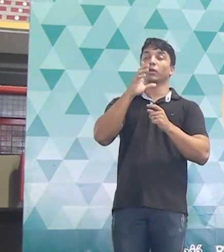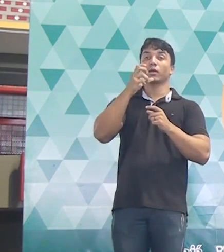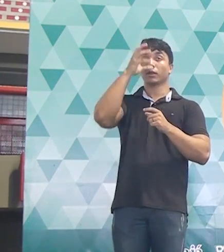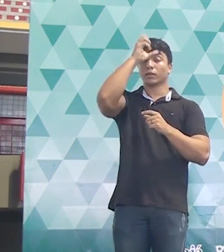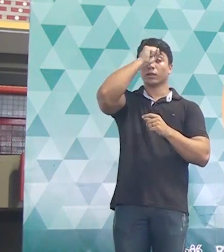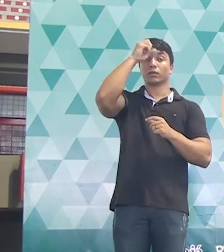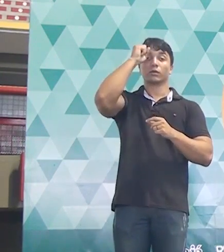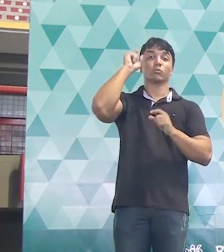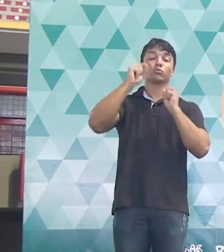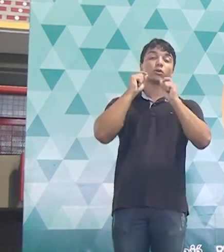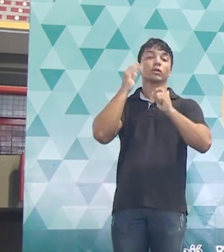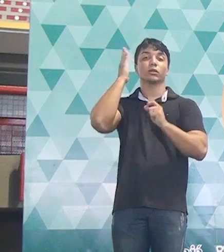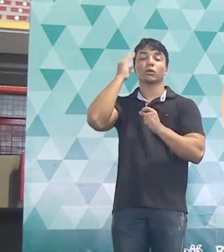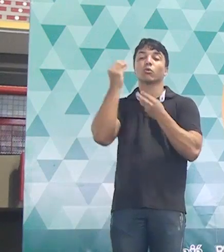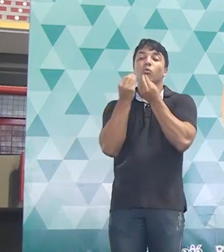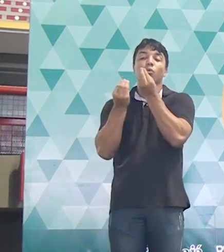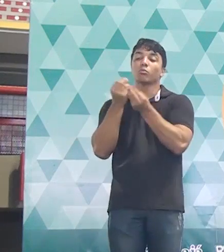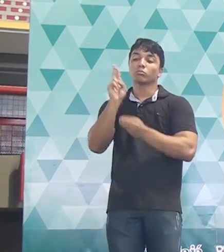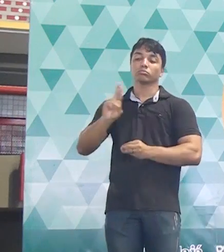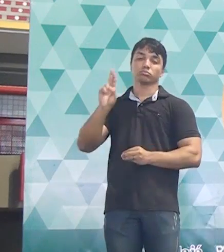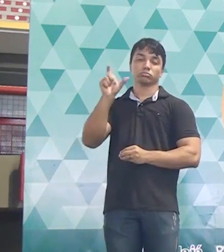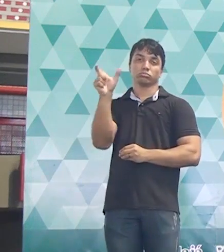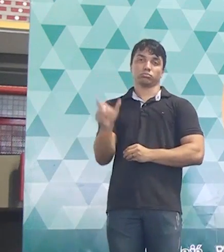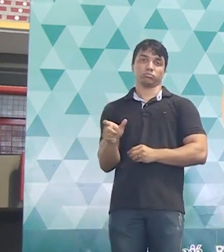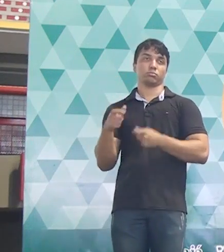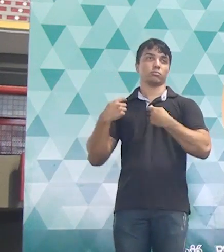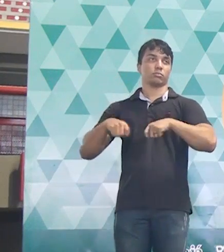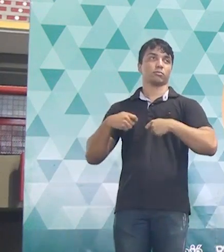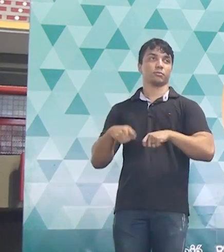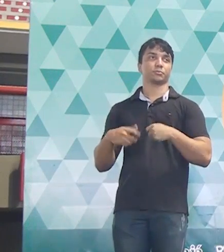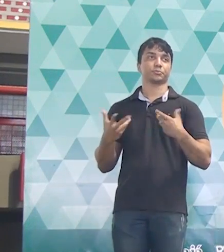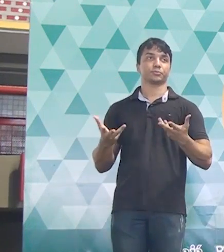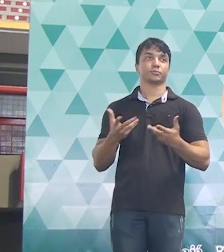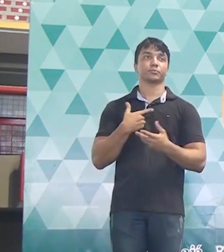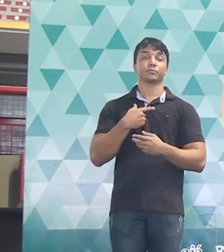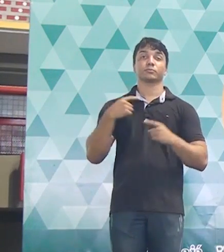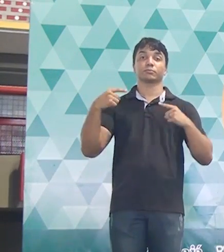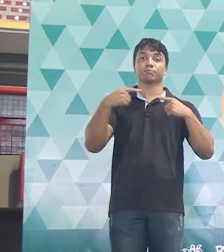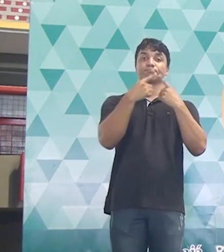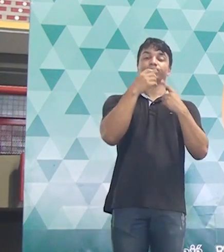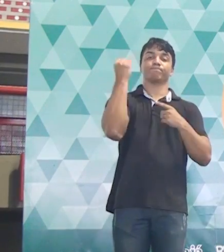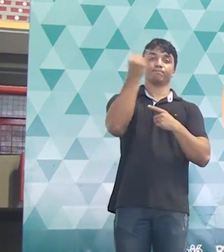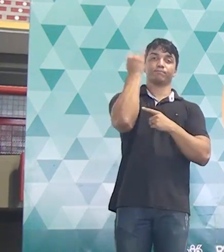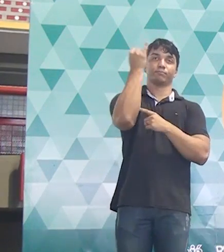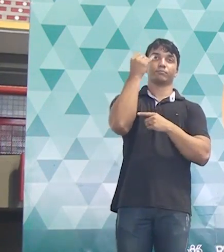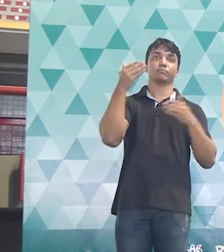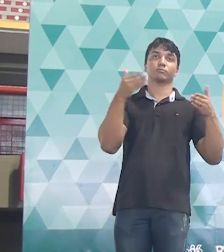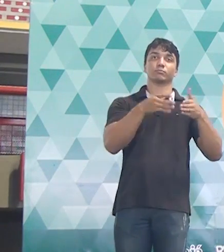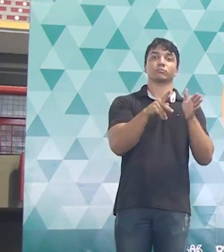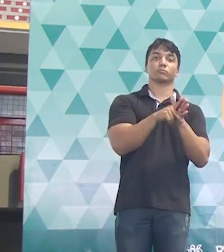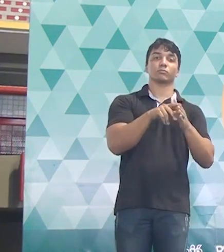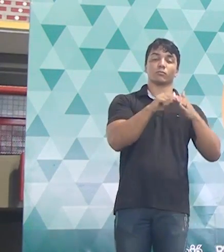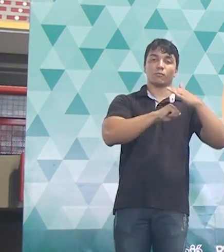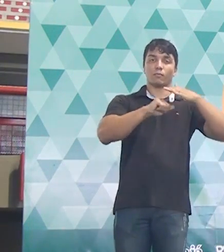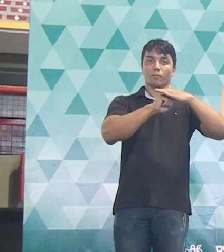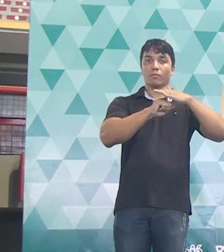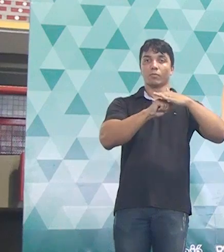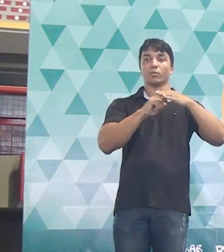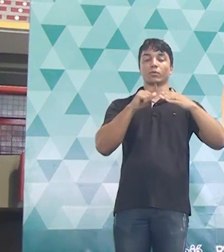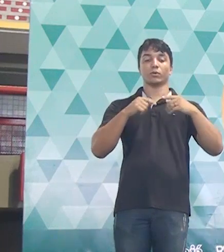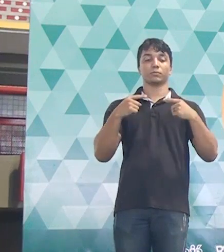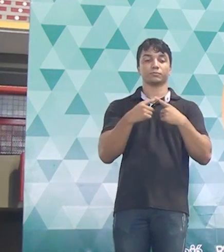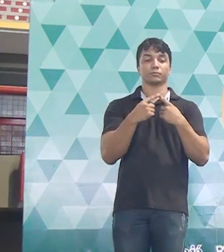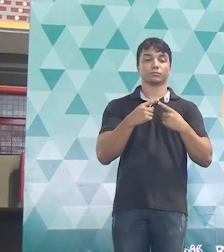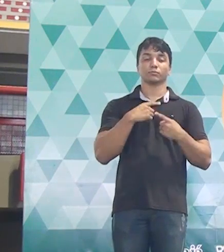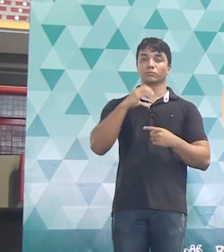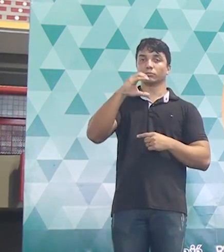é entender a aplicação dele, para que ele serve. Então, o ponto mais importante desse estudo sobre ácidos